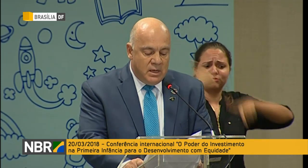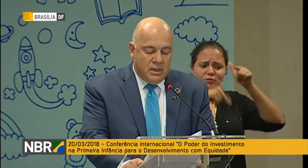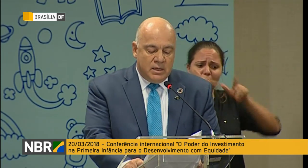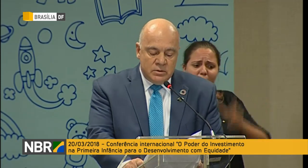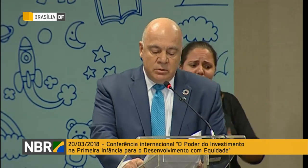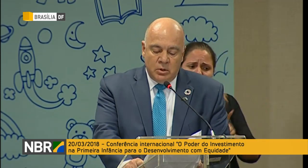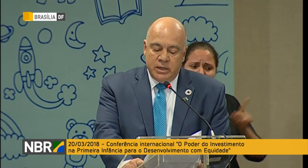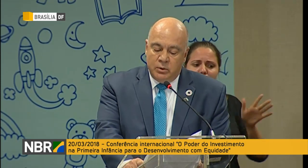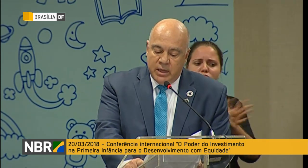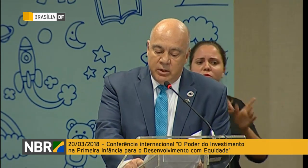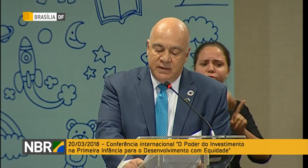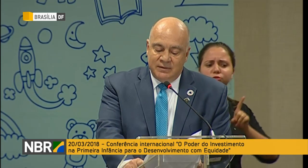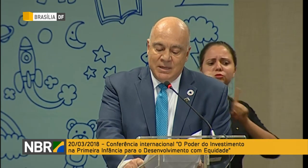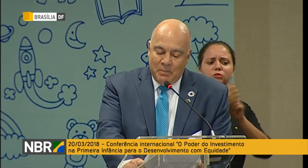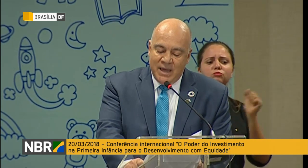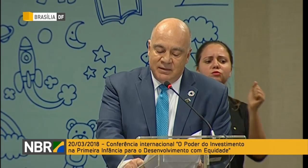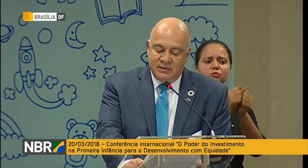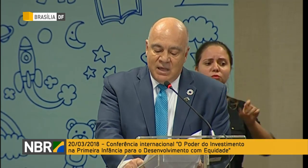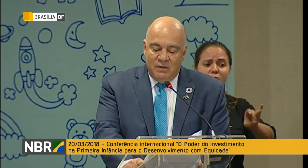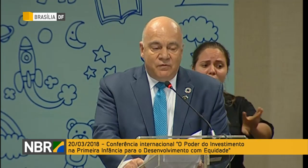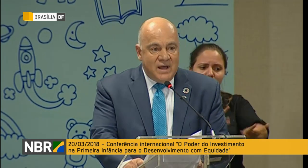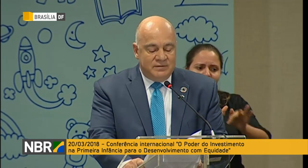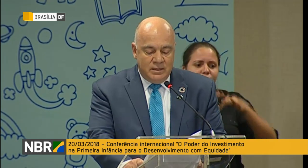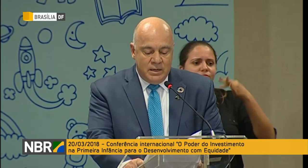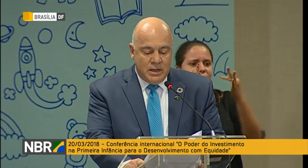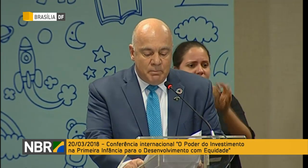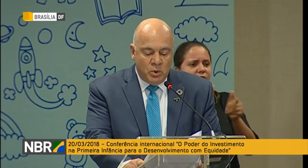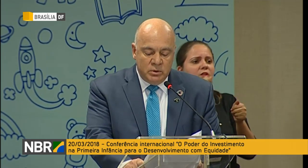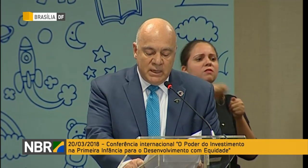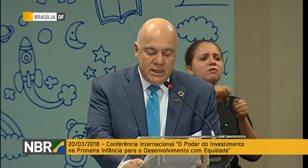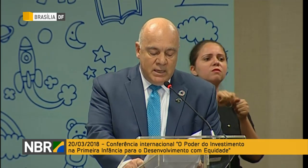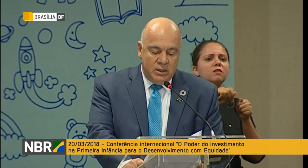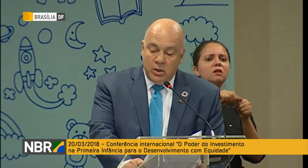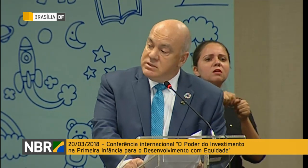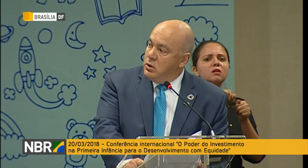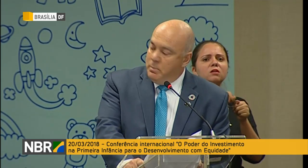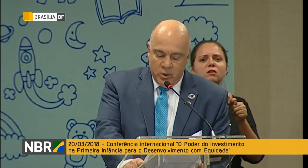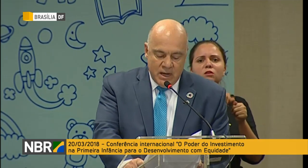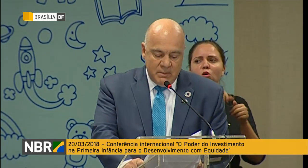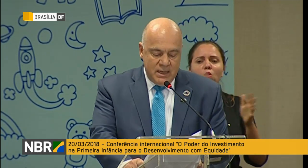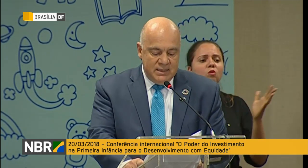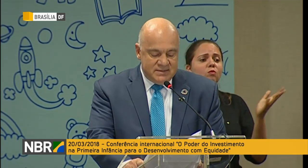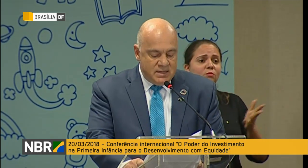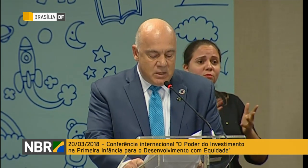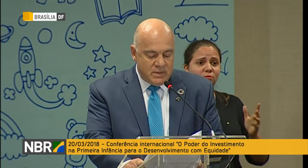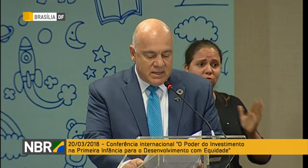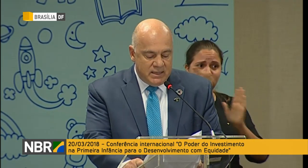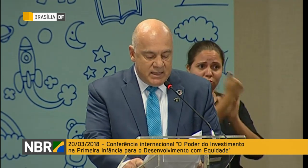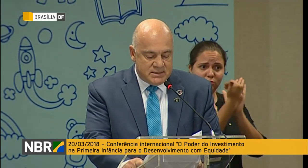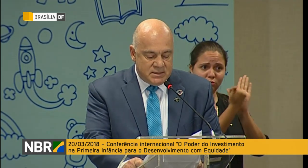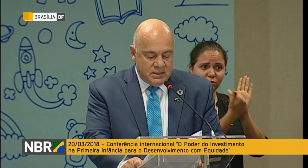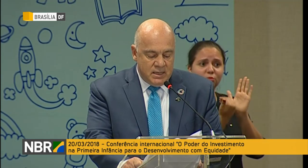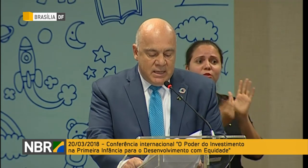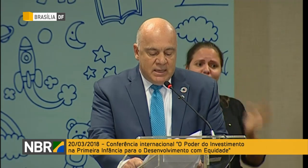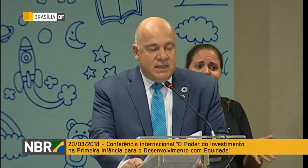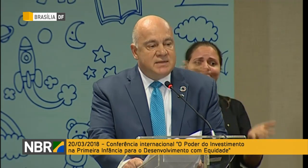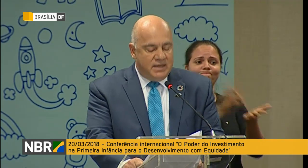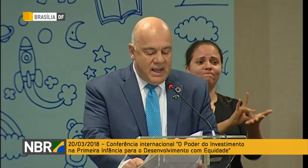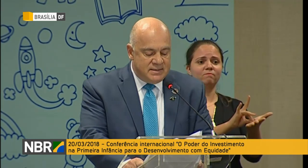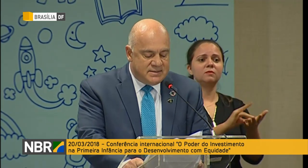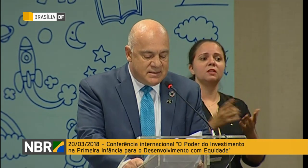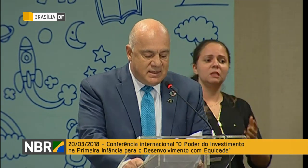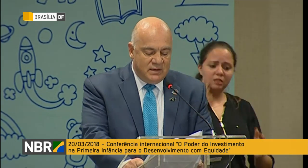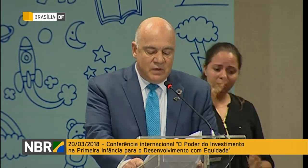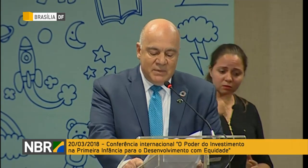sociais que, junto a educadores e pais, fazem na ponta que hoje o programa seja uma realidade. Que